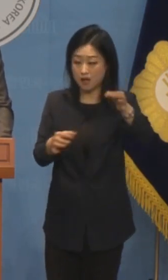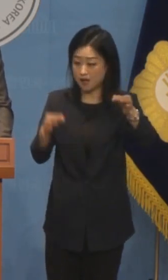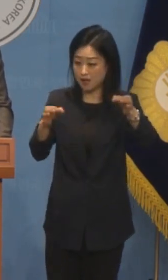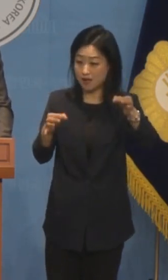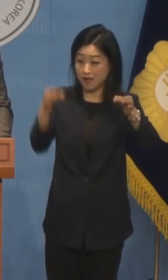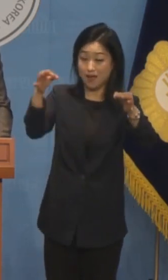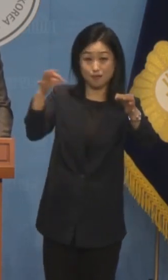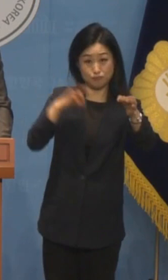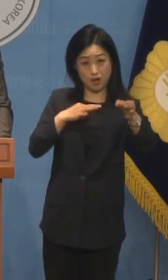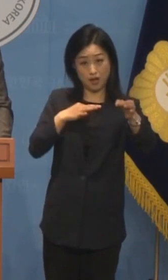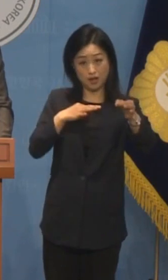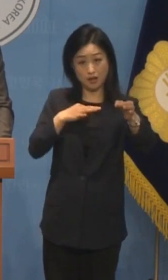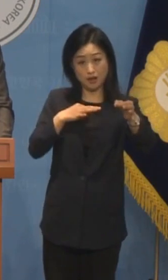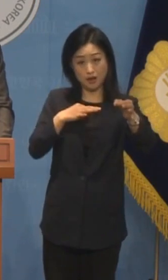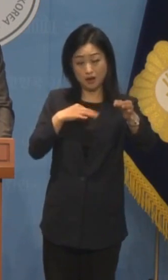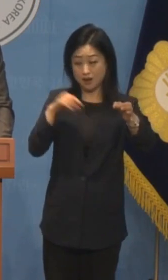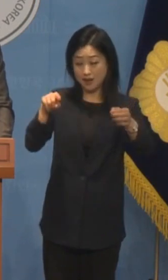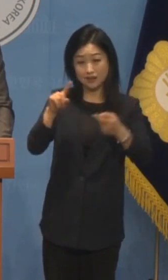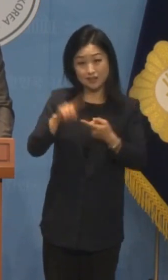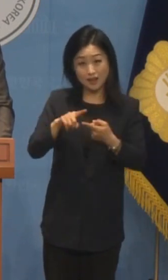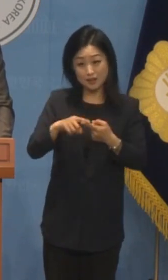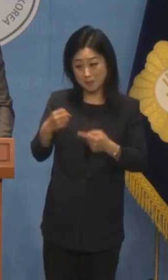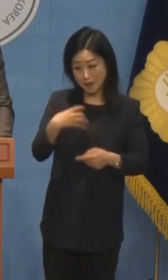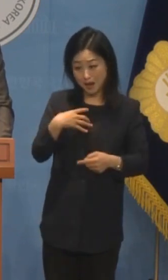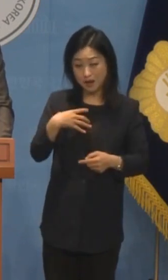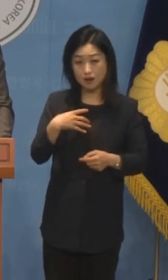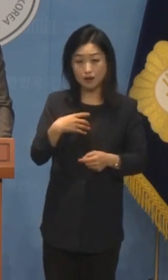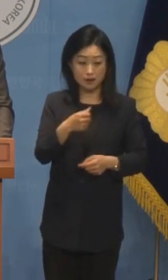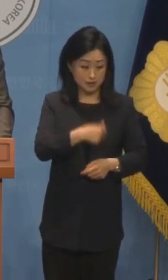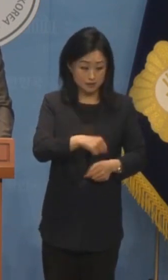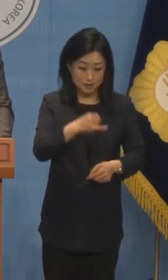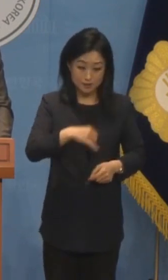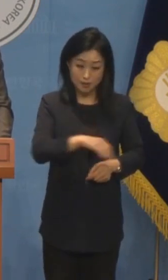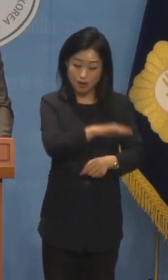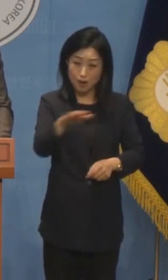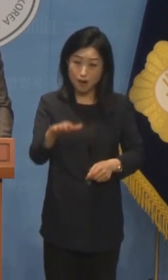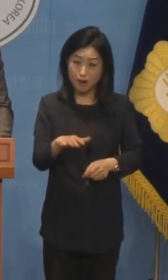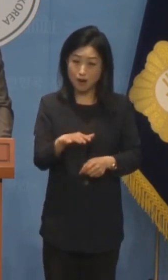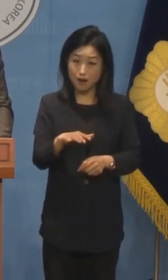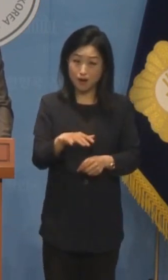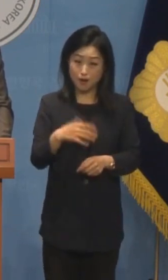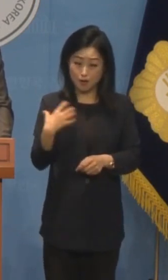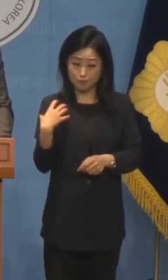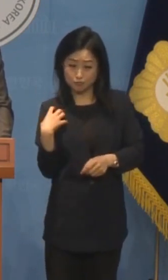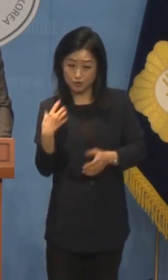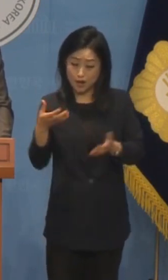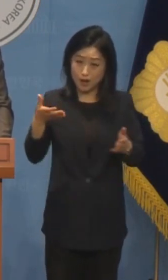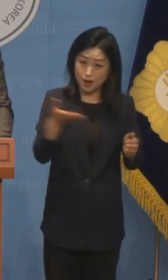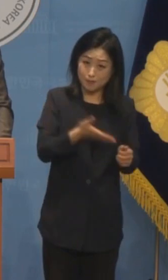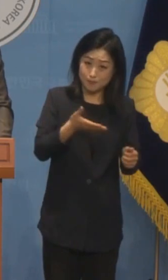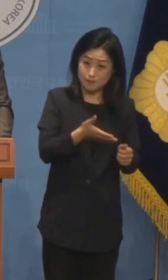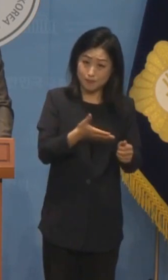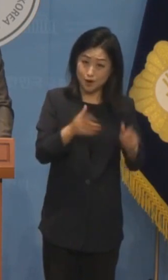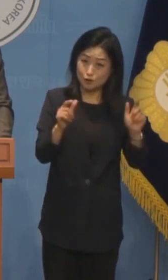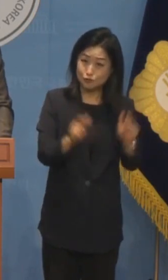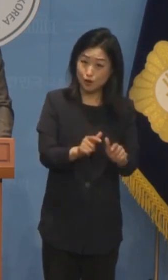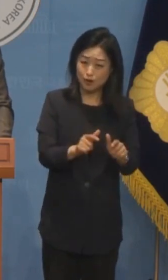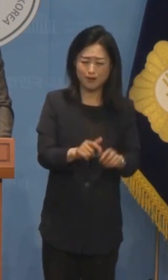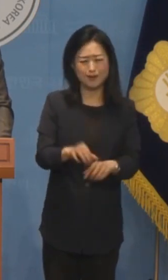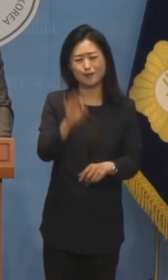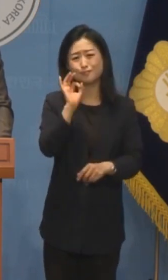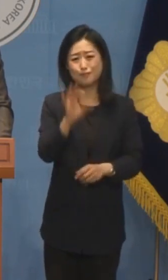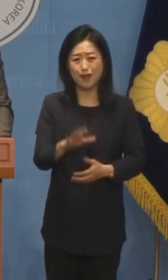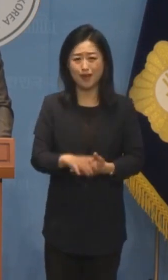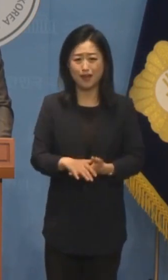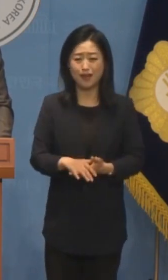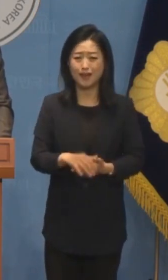보장성을 강화하자고 하는 보장성 강화론자들이 다음 세대의 부담을 줄이자는 재정 안정론자들을 이기고 있습니다. 그럴듯한